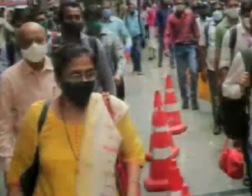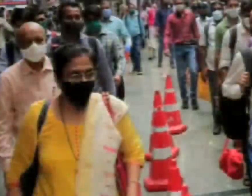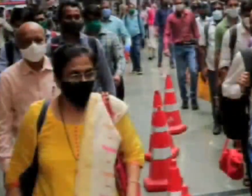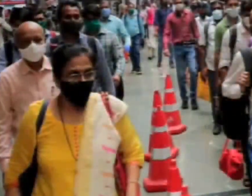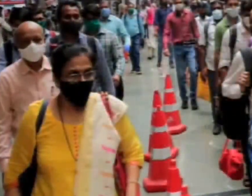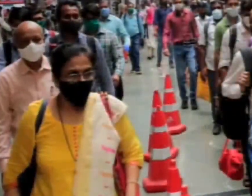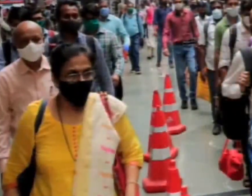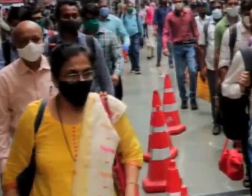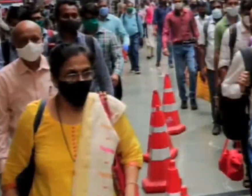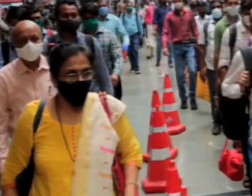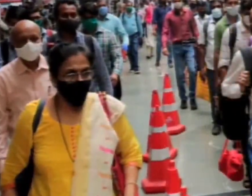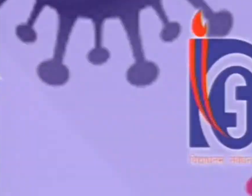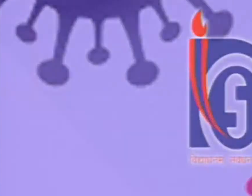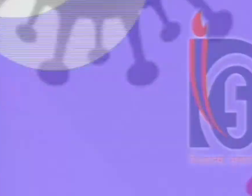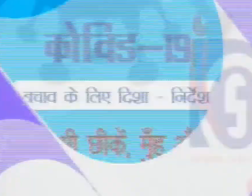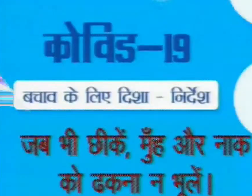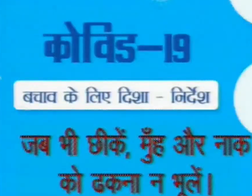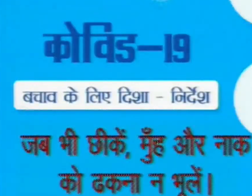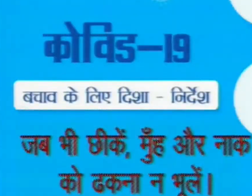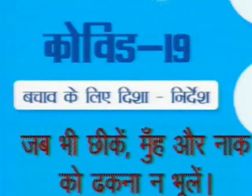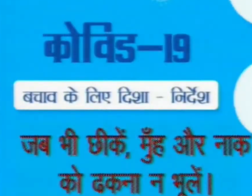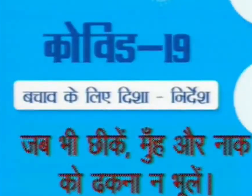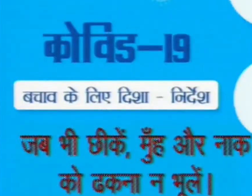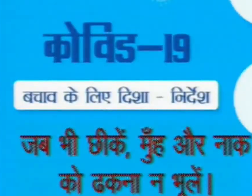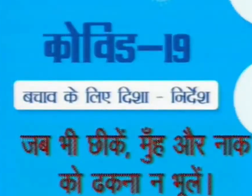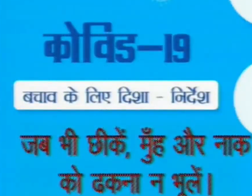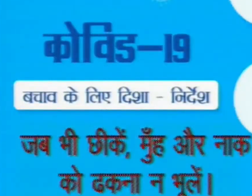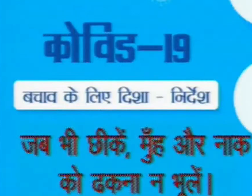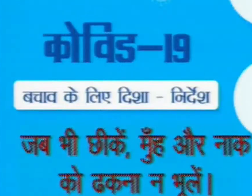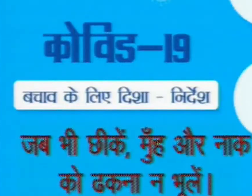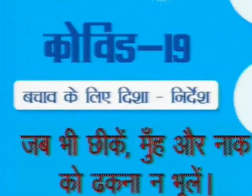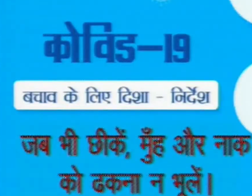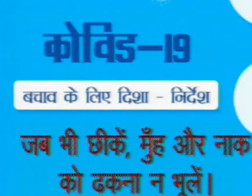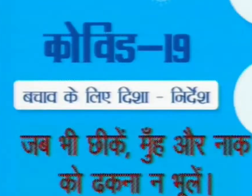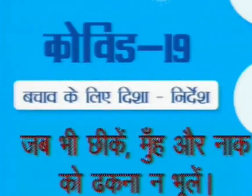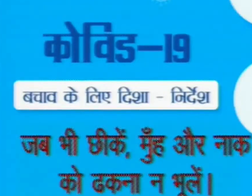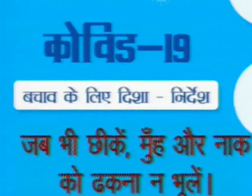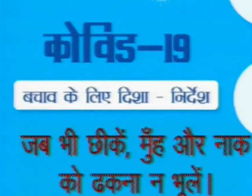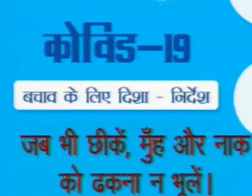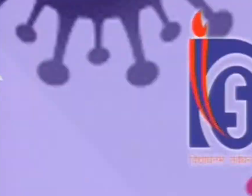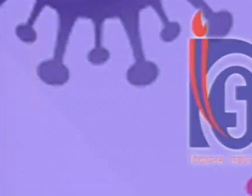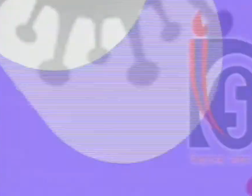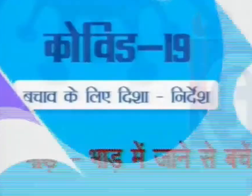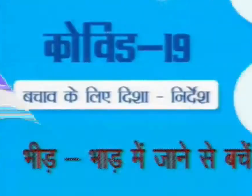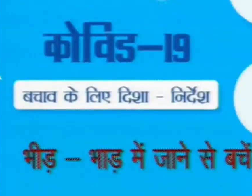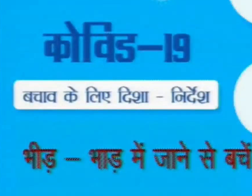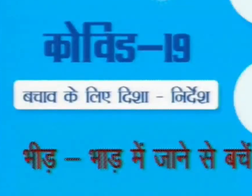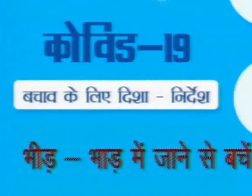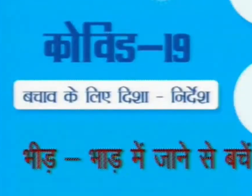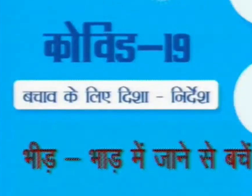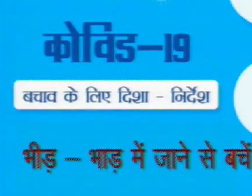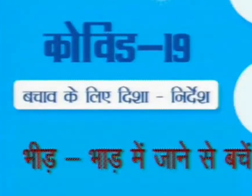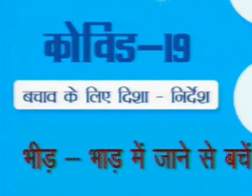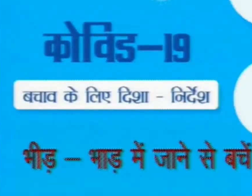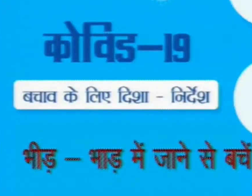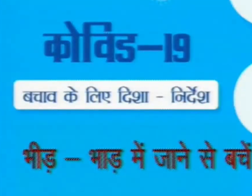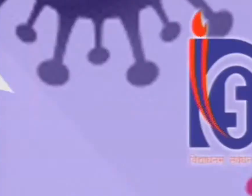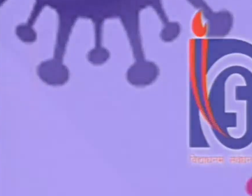आपसे एक ही अनुरोध है, जब भी छींकें, मुंह और नाक को ढकना ना भूलें, भीड़ भाड़ में जाने से बचें